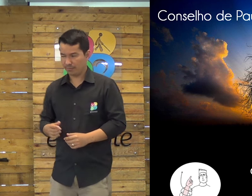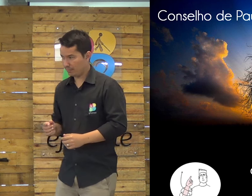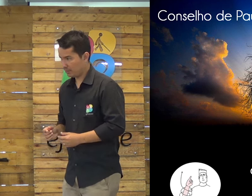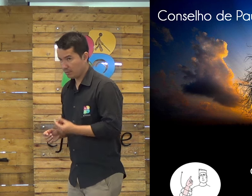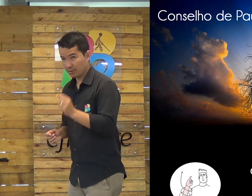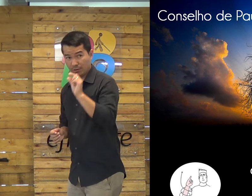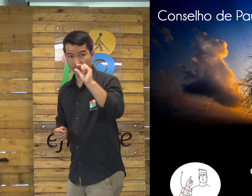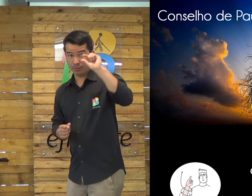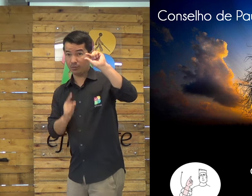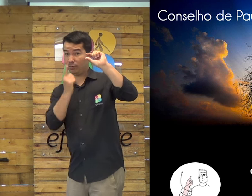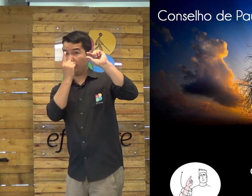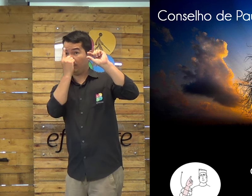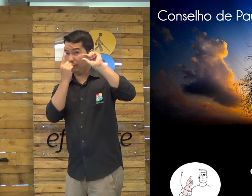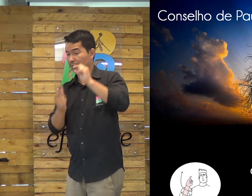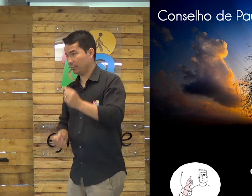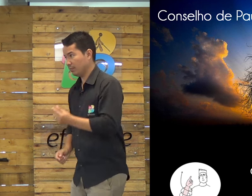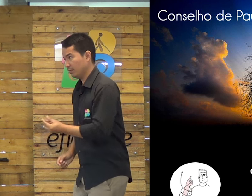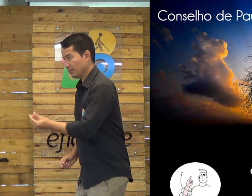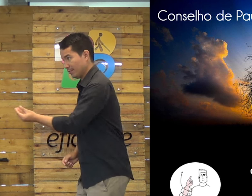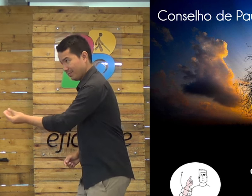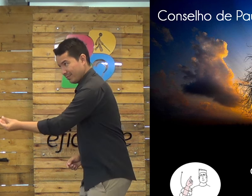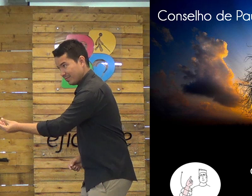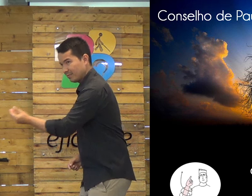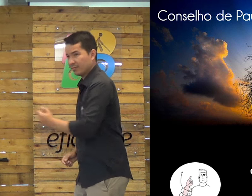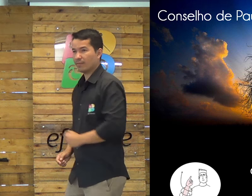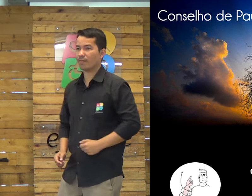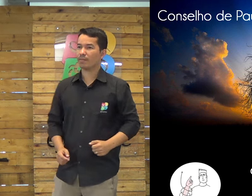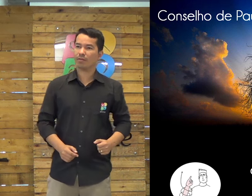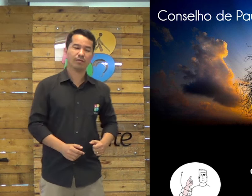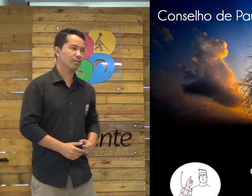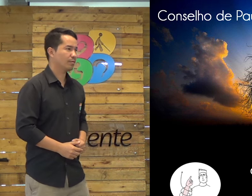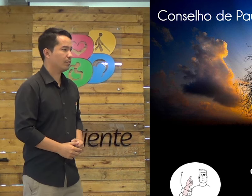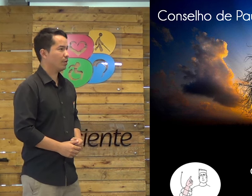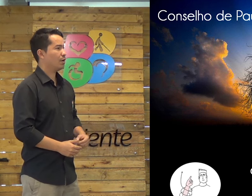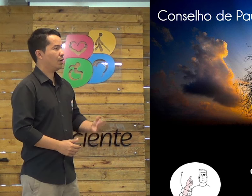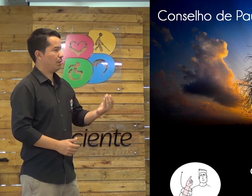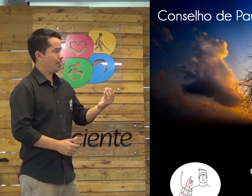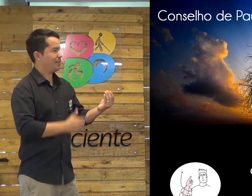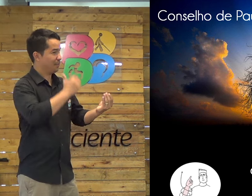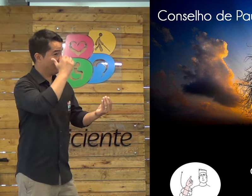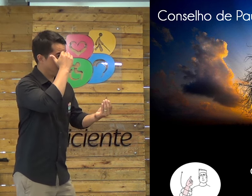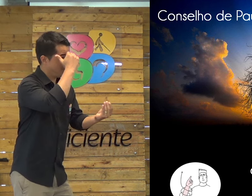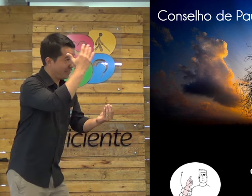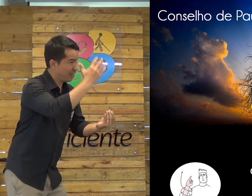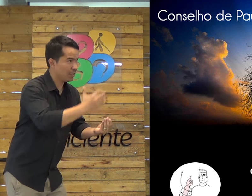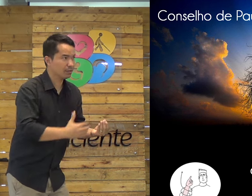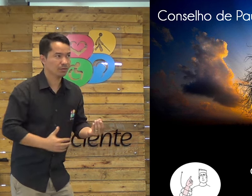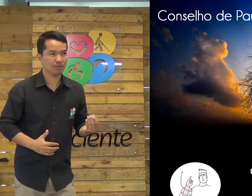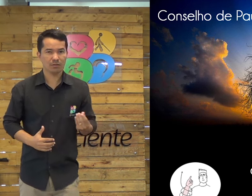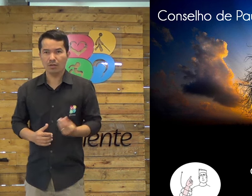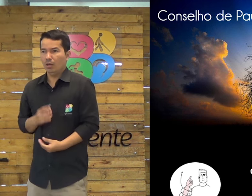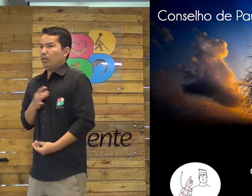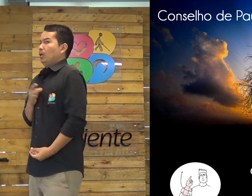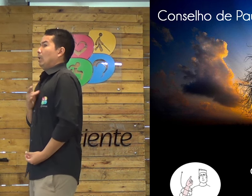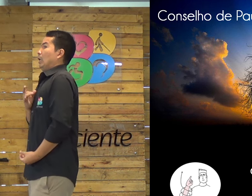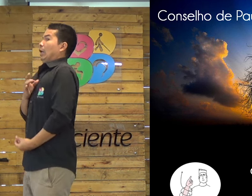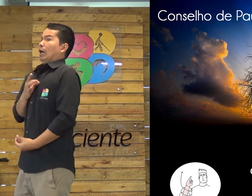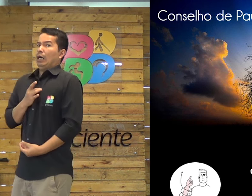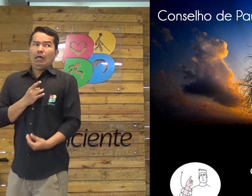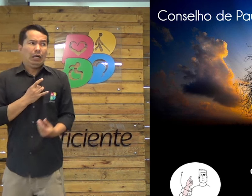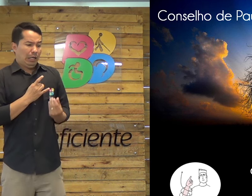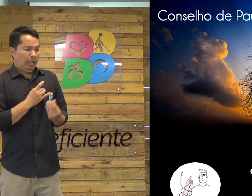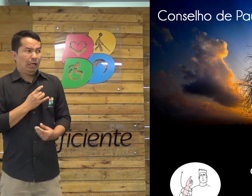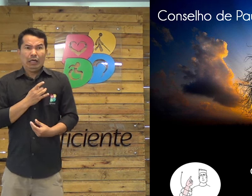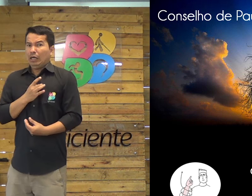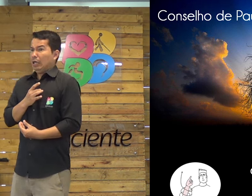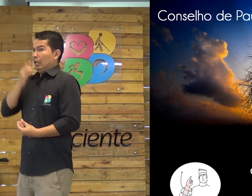outro funcionário, entregou 1 talento. O funcionário pegou, agradeceu.